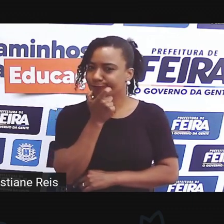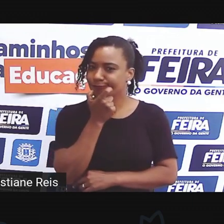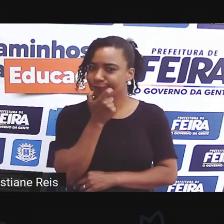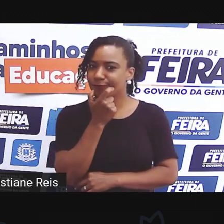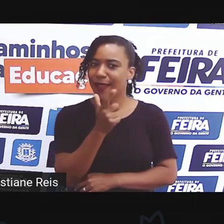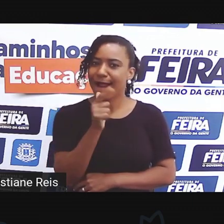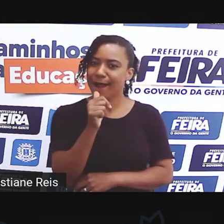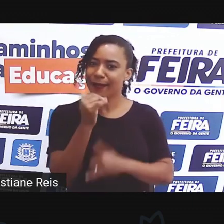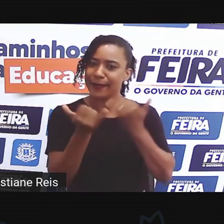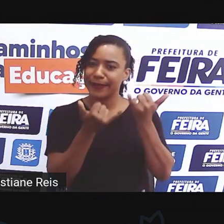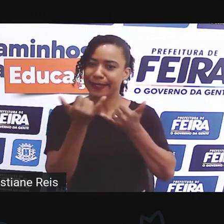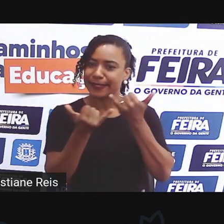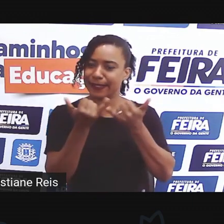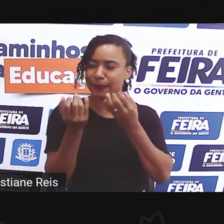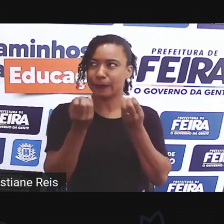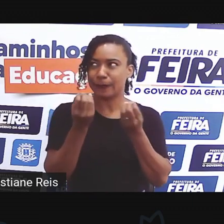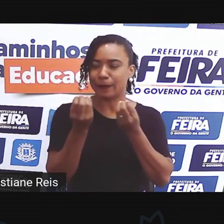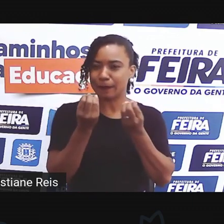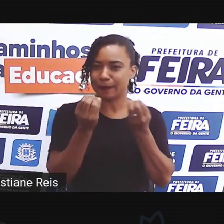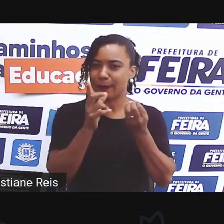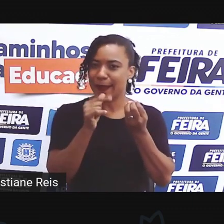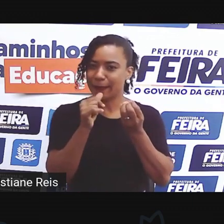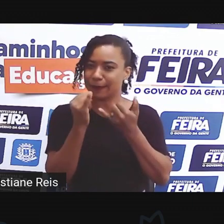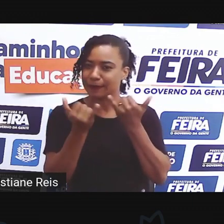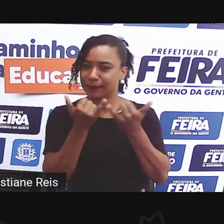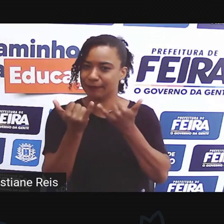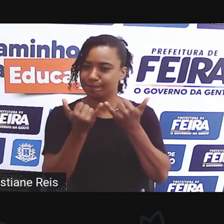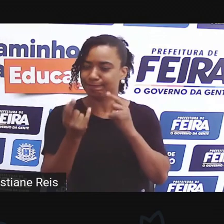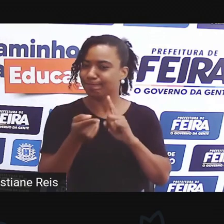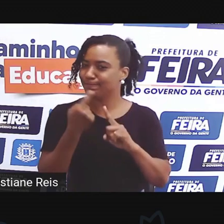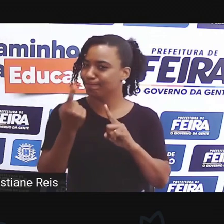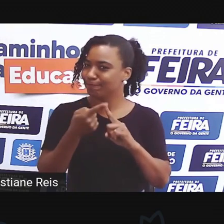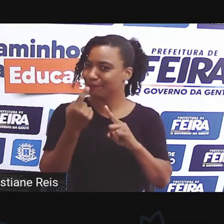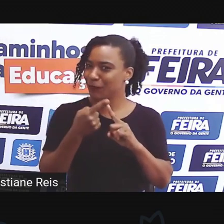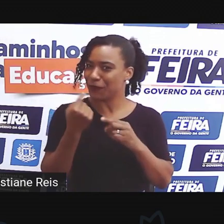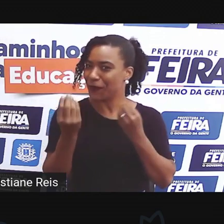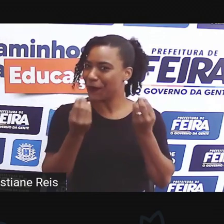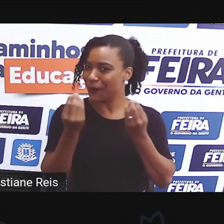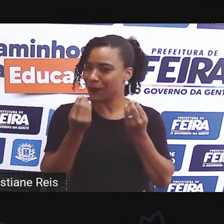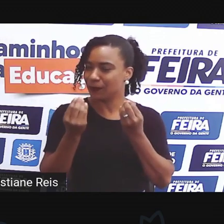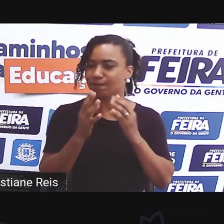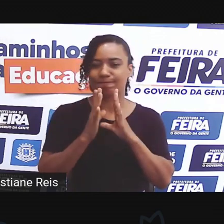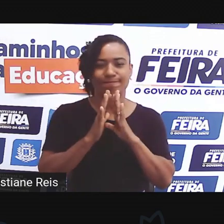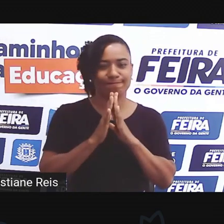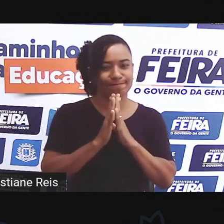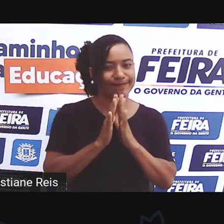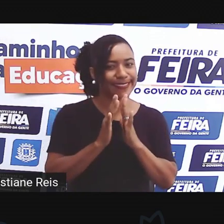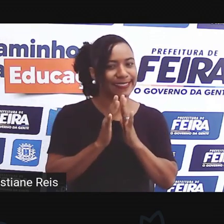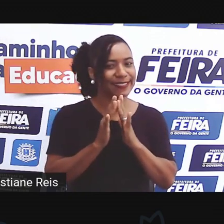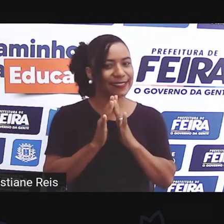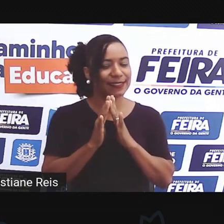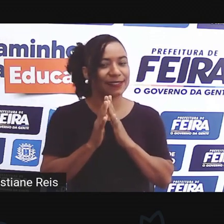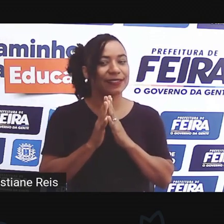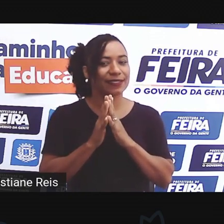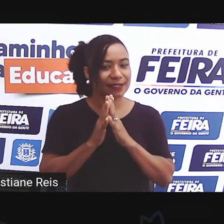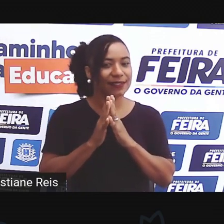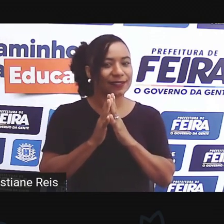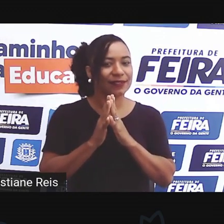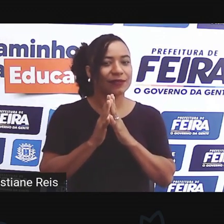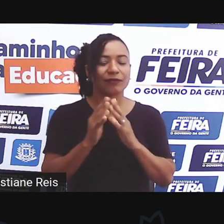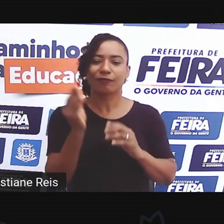hein? Deixa pensar qual vai ser a primeira brincadeira que eu vou ensinar. Que tal se a gente começar